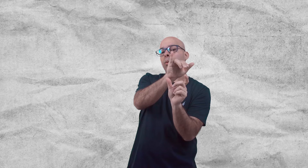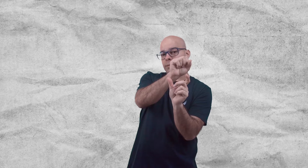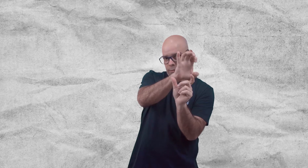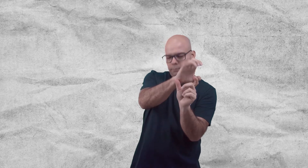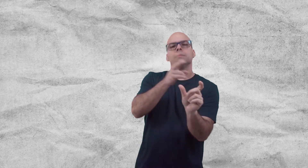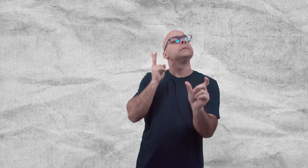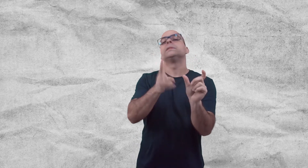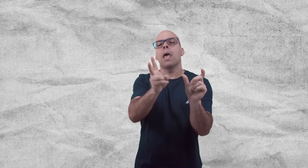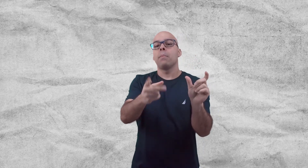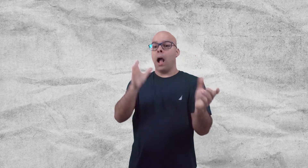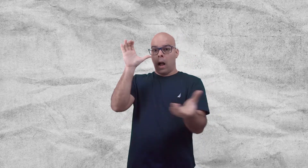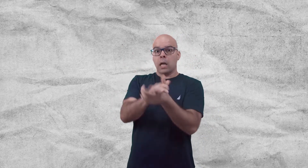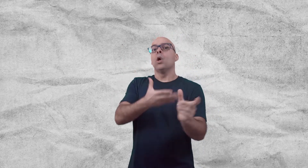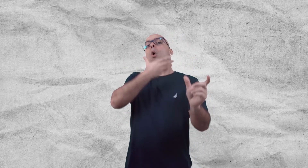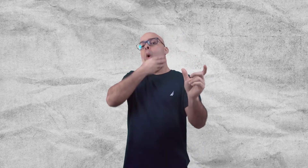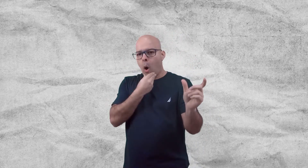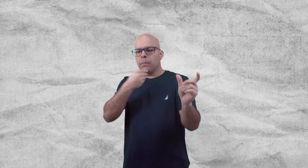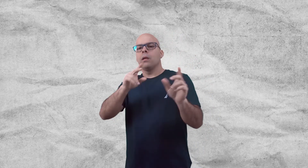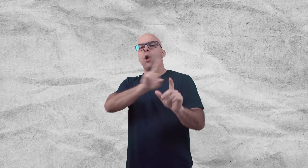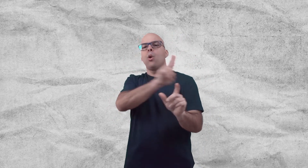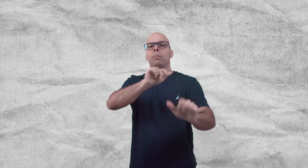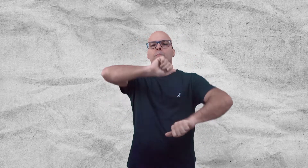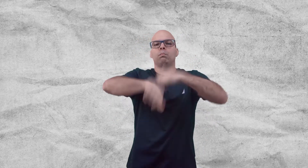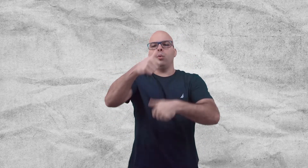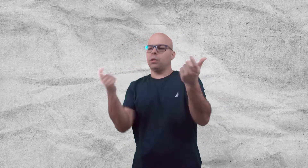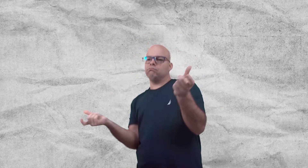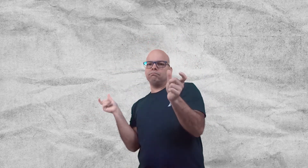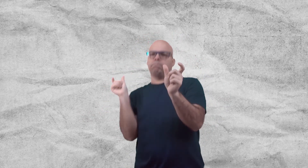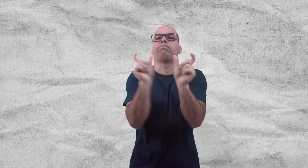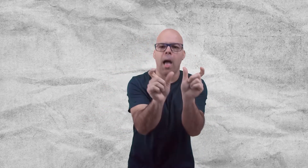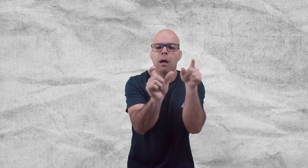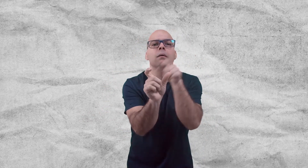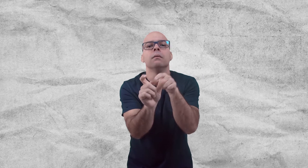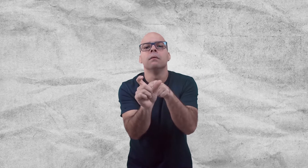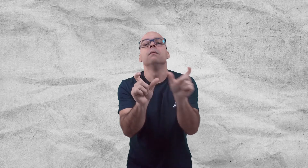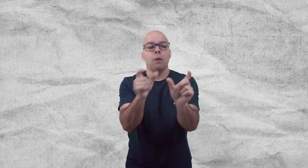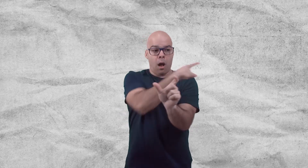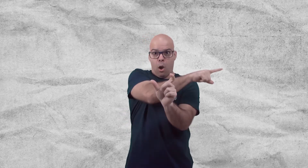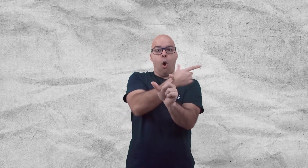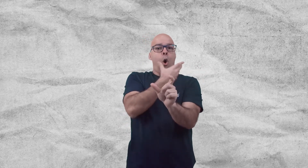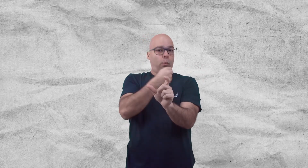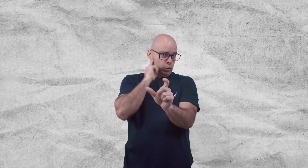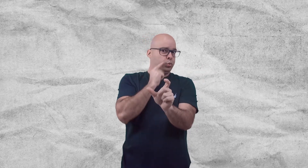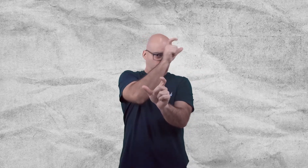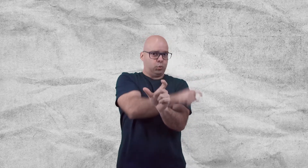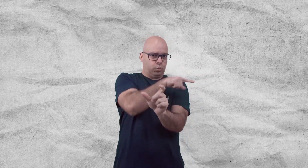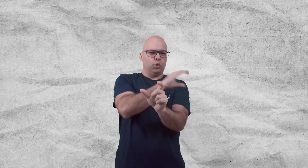nome e mudava o seu sobrenome colocando no lugar o sobrenome do seu marido. Por exemplo, Louise